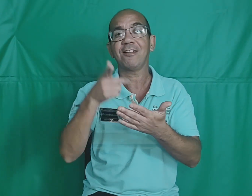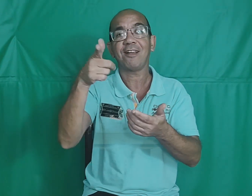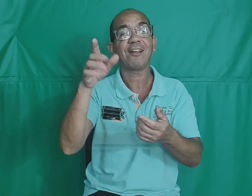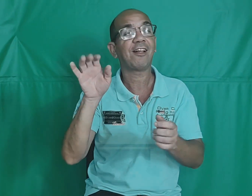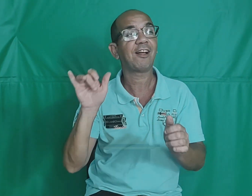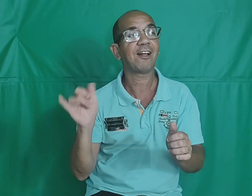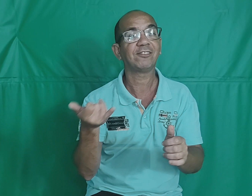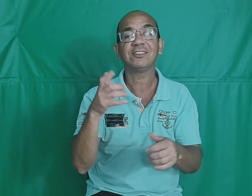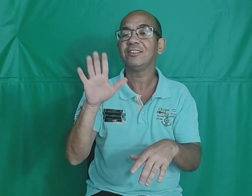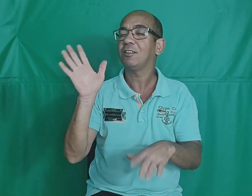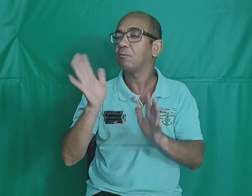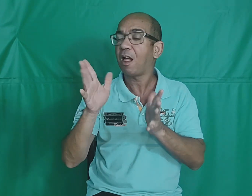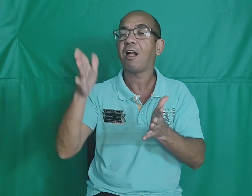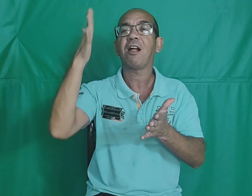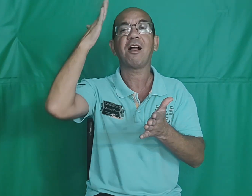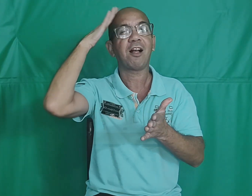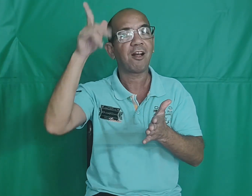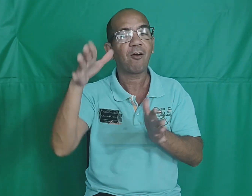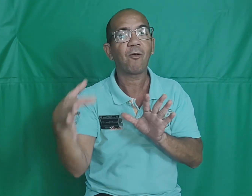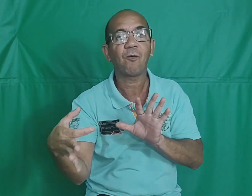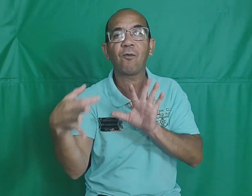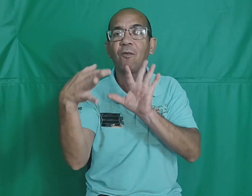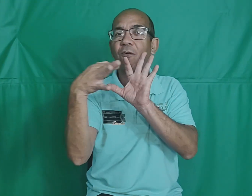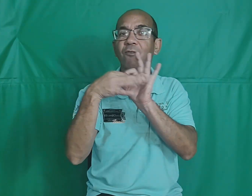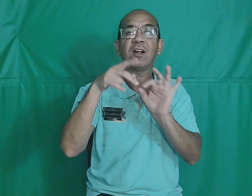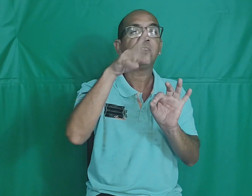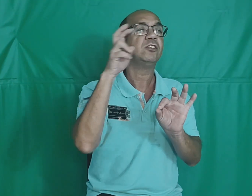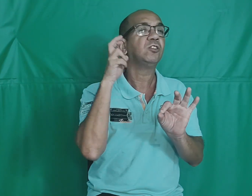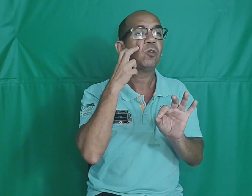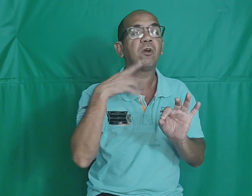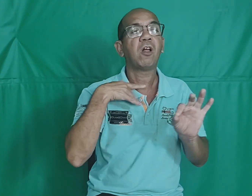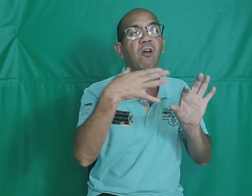interpretam, fazendo que eu consiga assimilar e aprender. Isso é primordial.